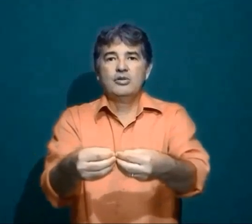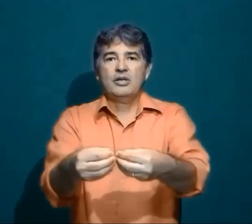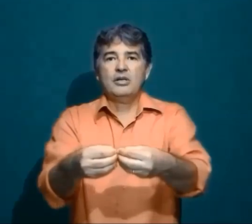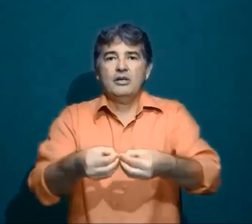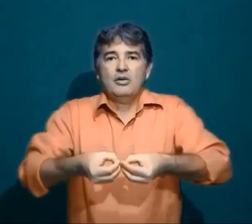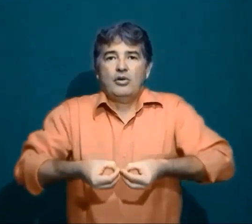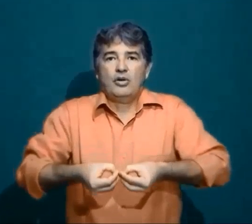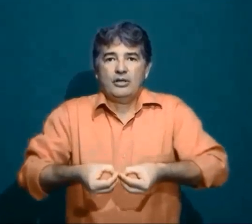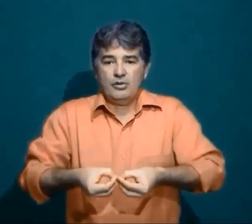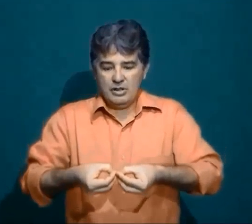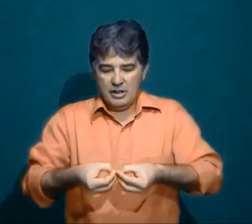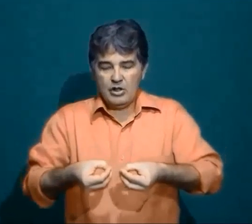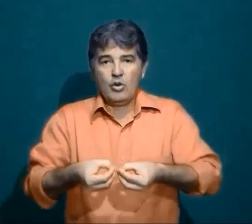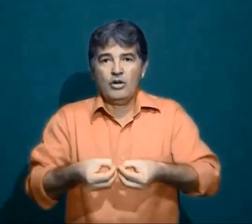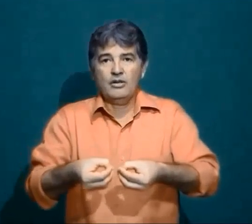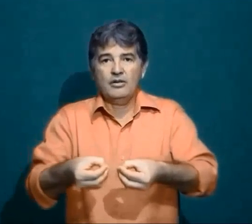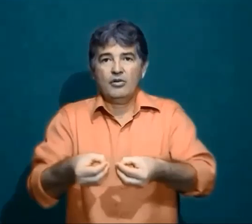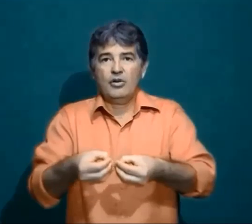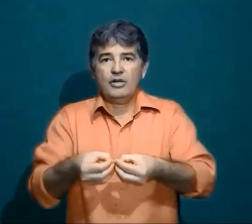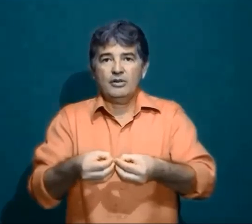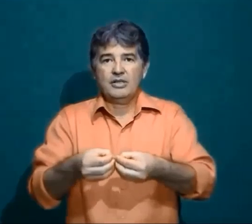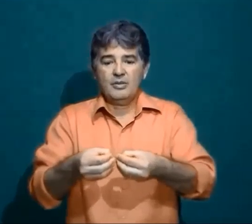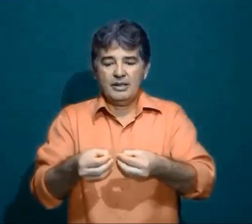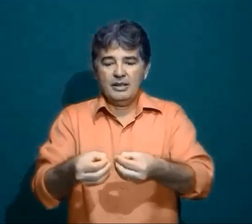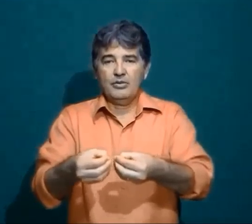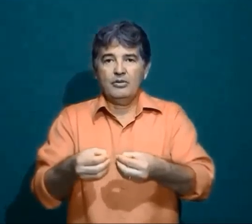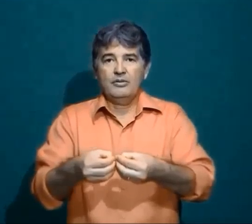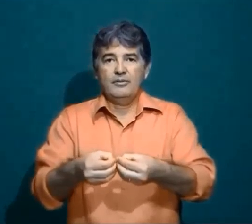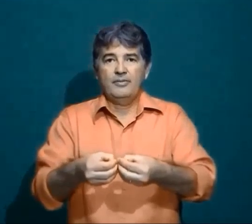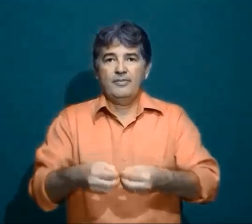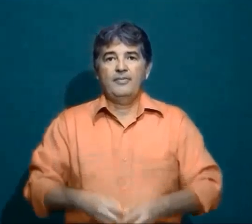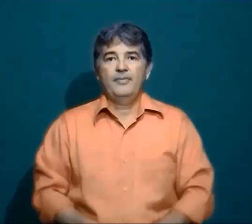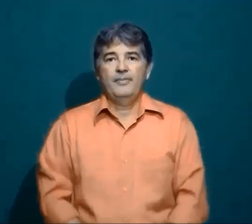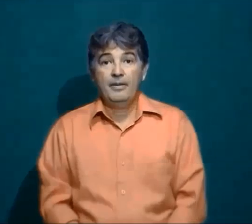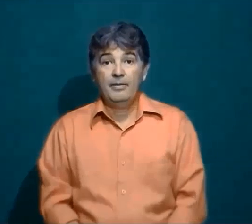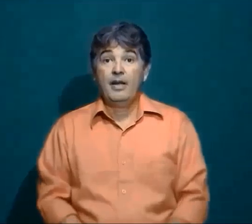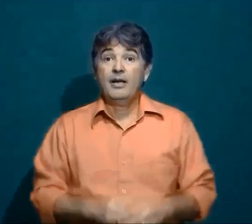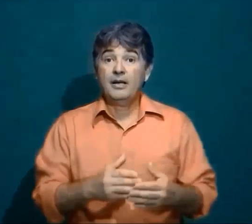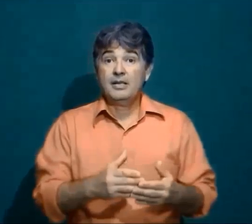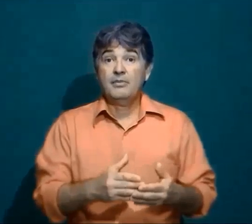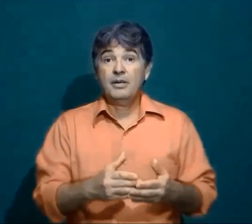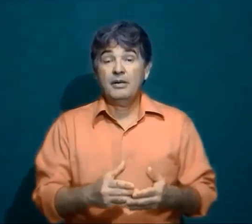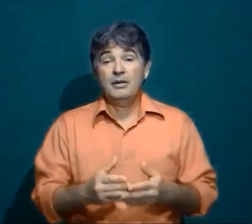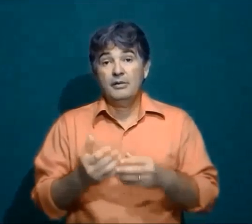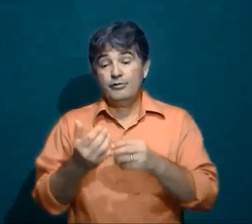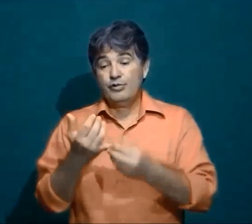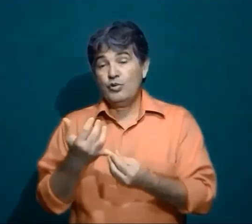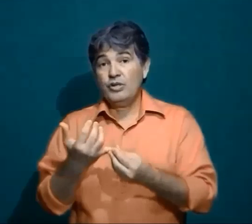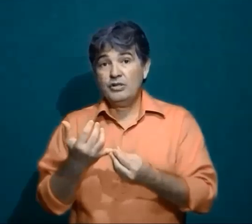aqui, colocando. Seria em O, colocando assim, batendo. Daí é saber funções,